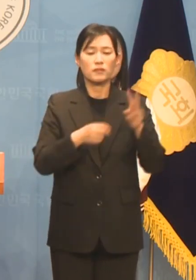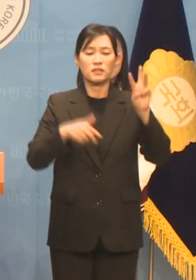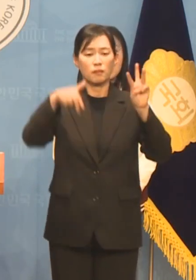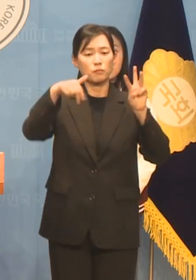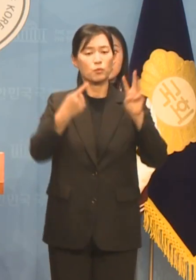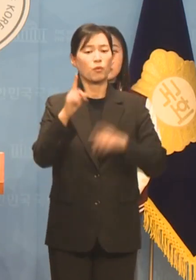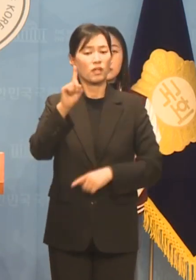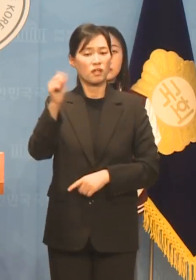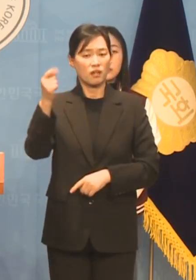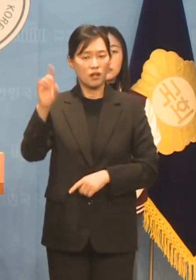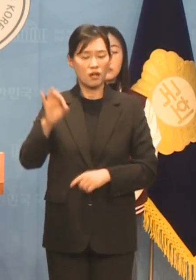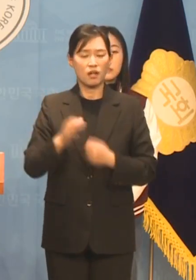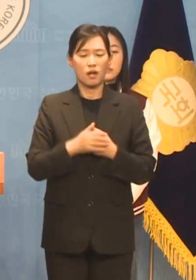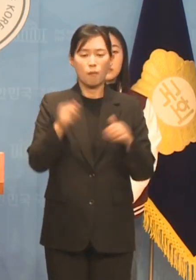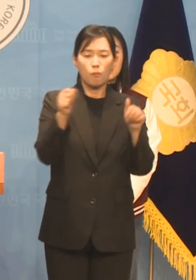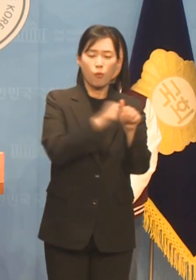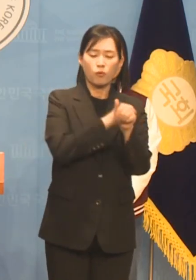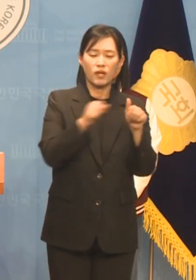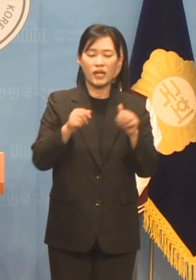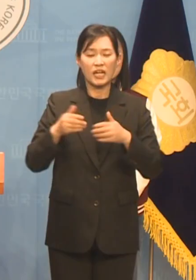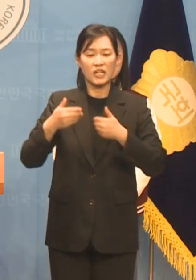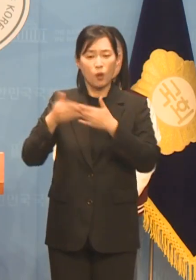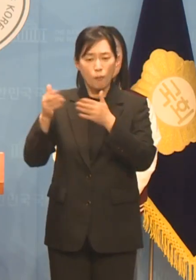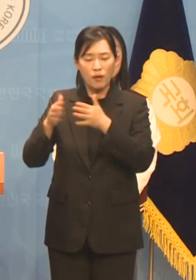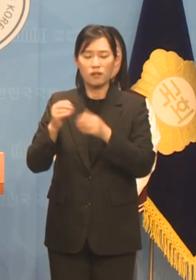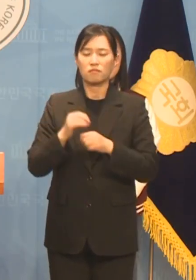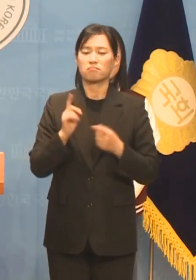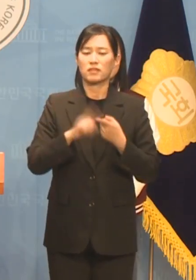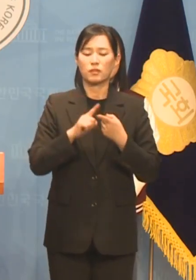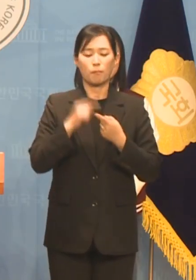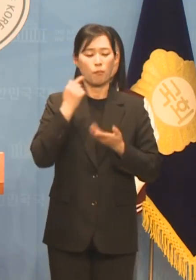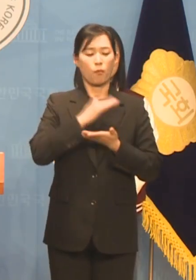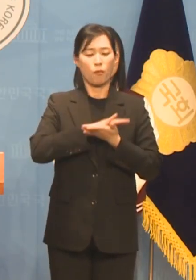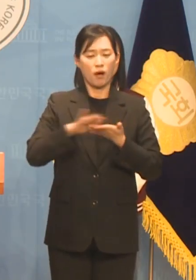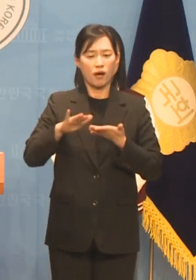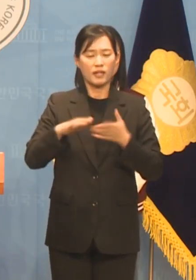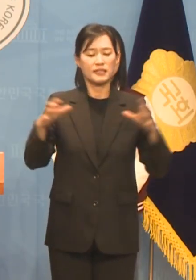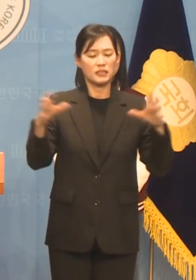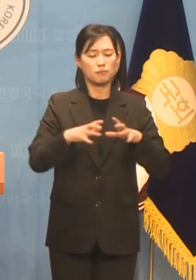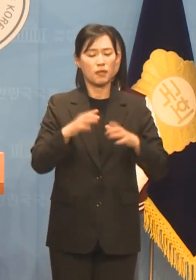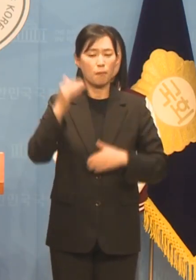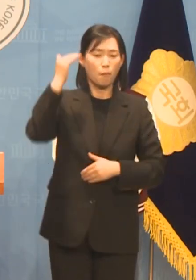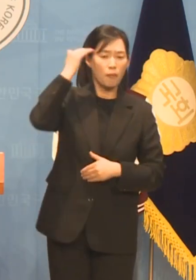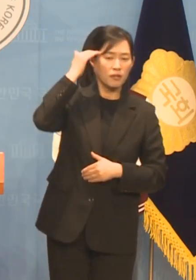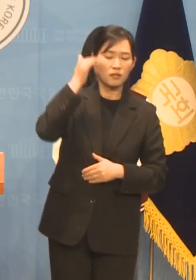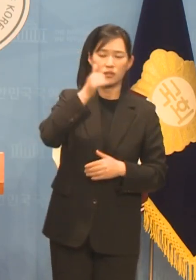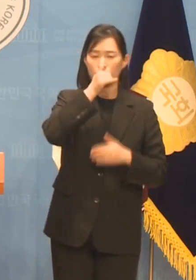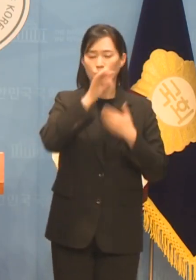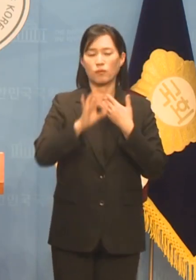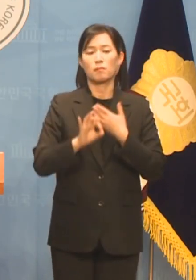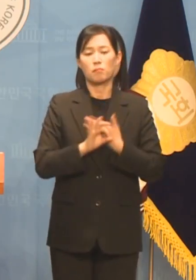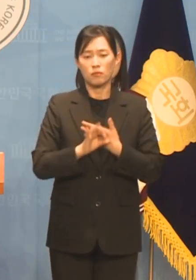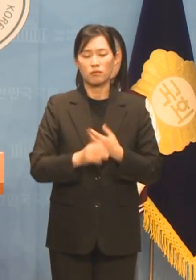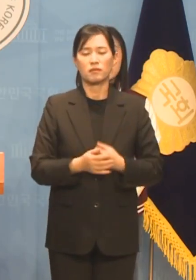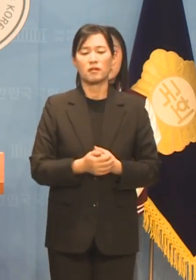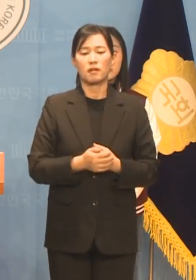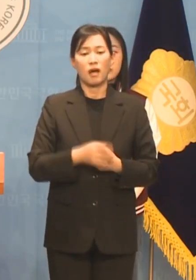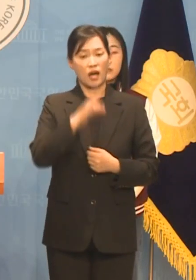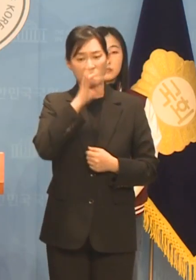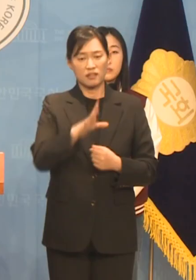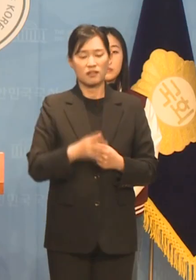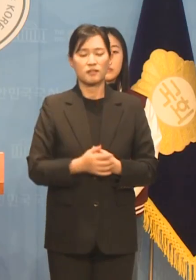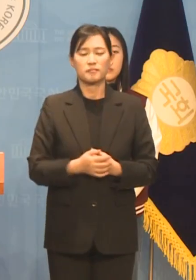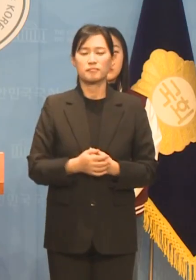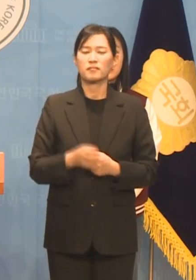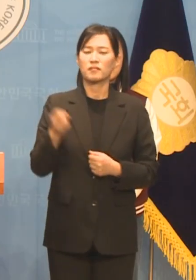1항 누구든지 폭행, 협박, 그 밖의 방법으로 평화적인 집회 또는 시위를 방해하거나 질서를 문란하게 하여서는 아니